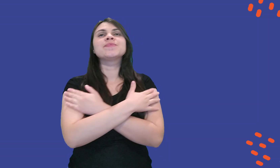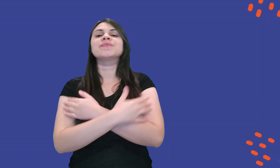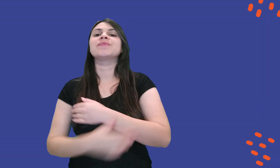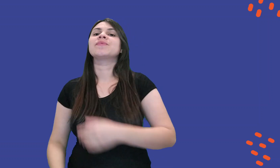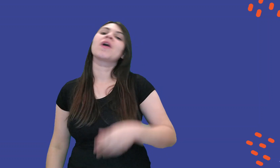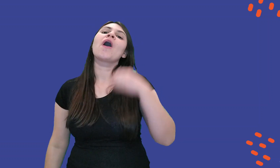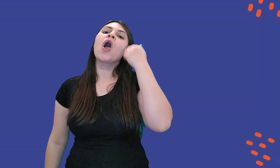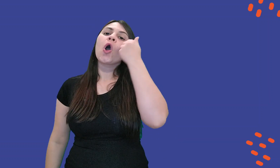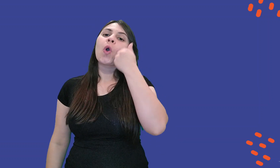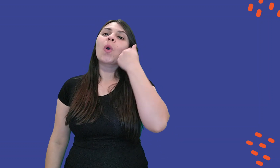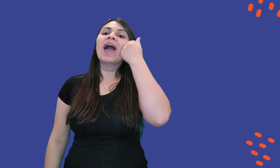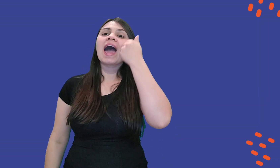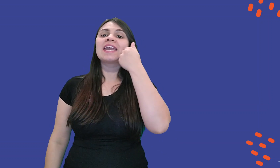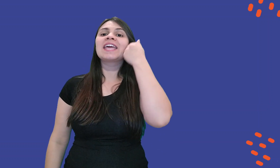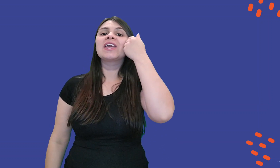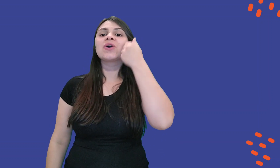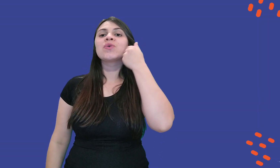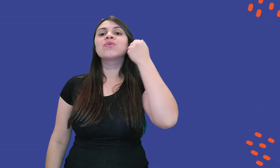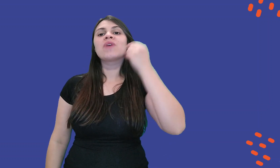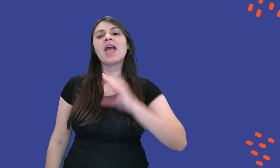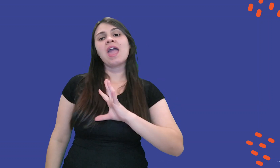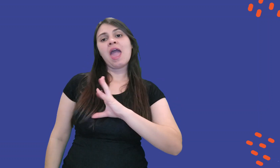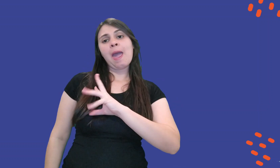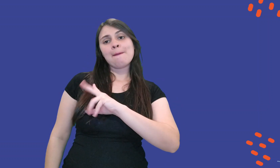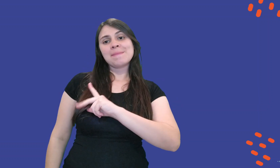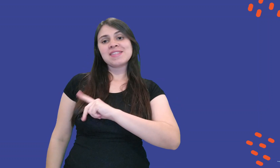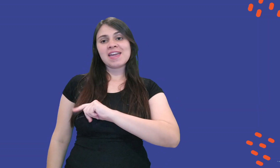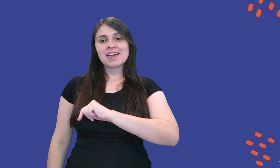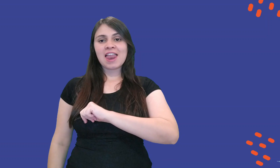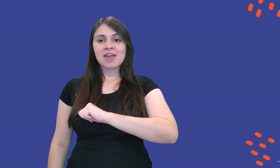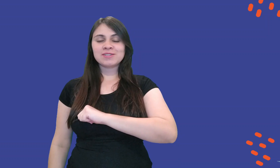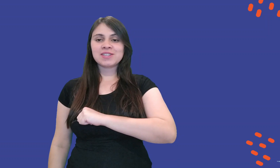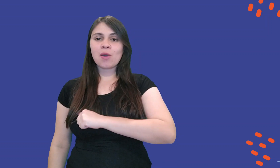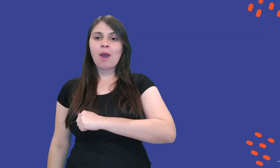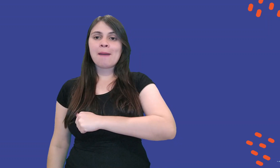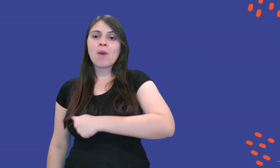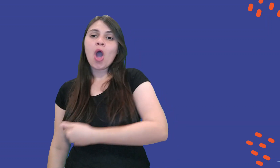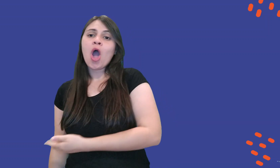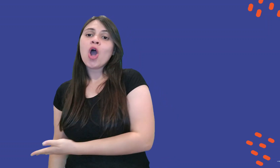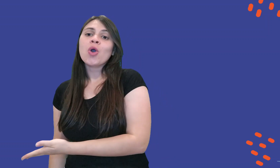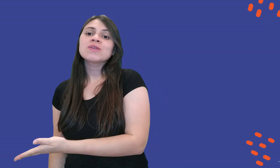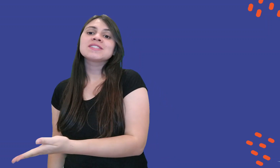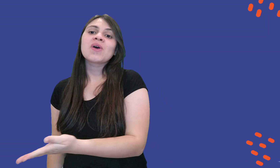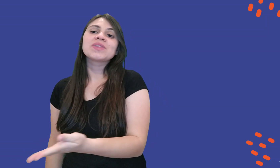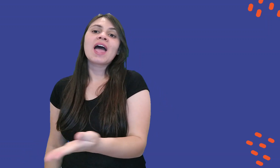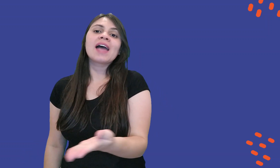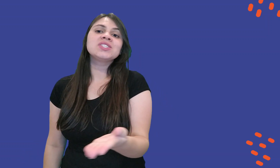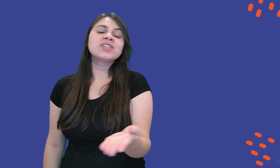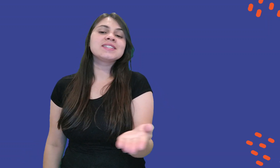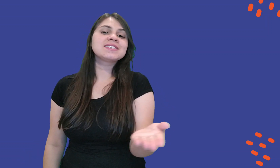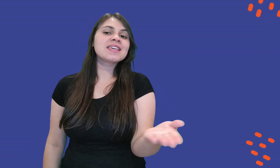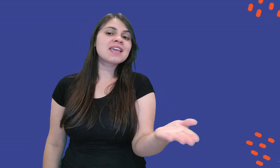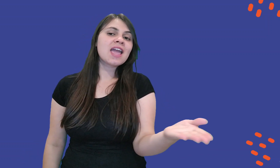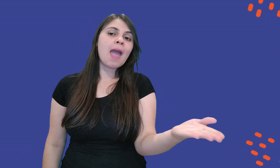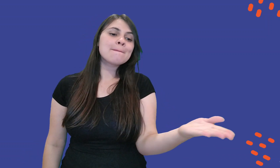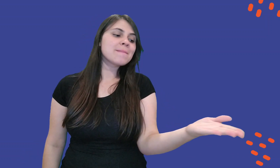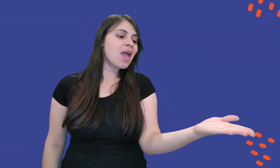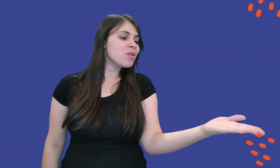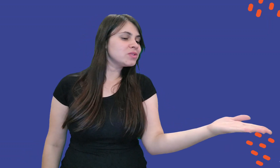abraçar com carinho vem me decare o seu amor com saudade sim pelo